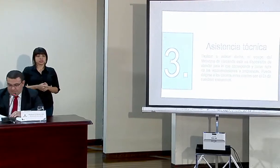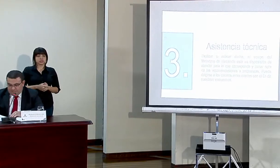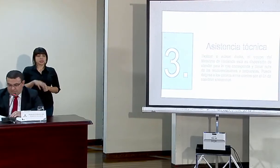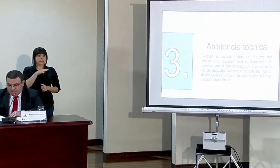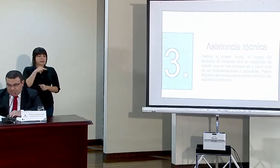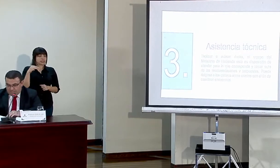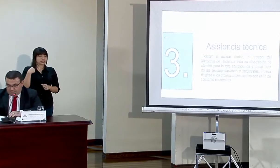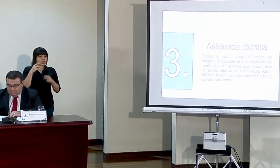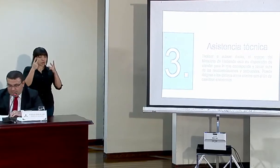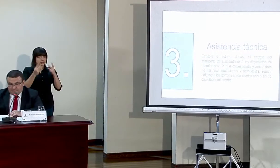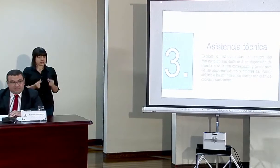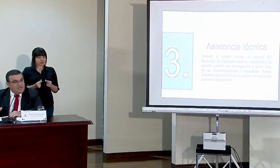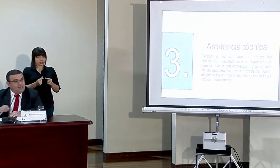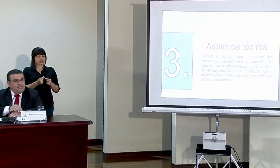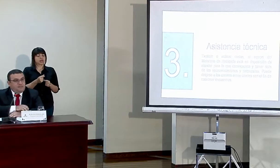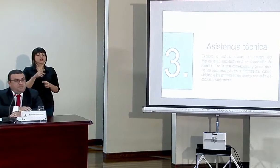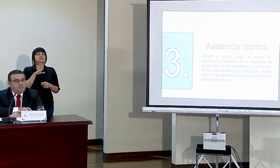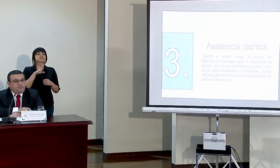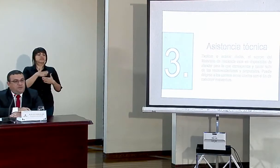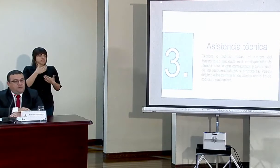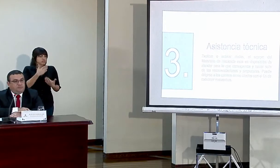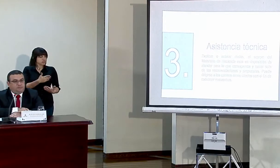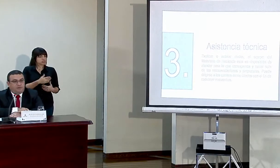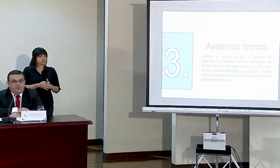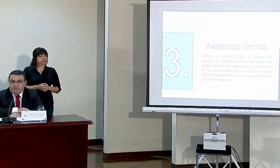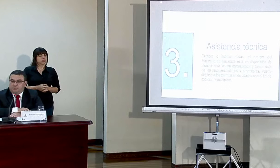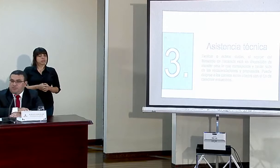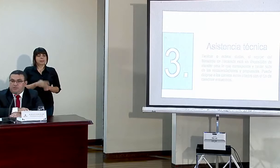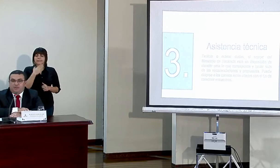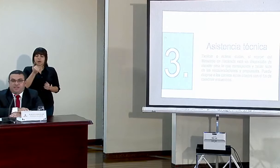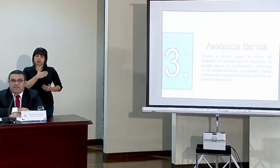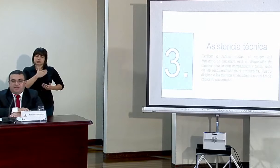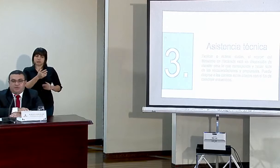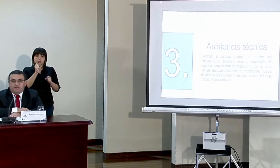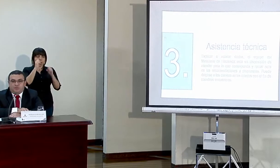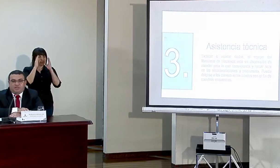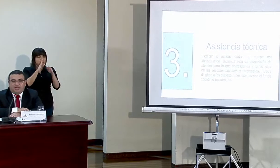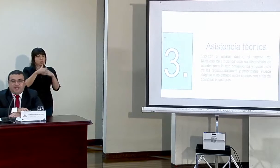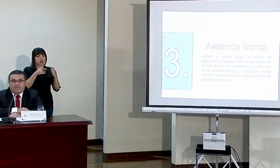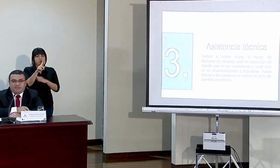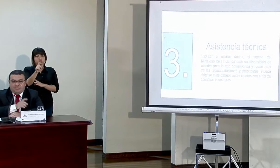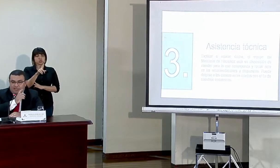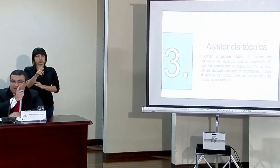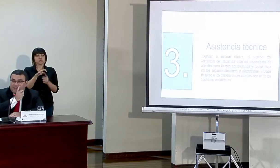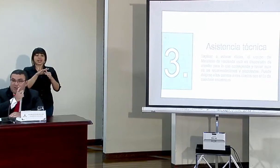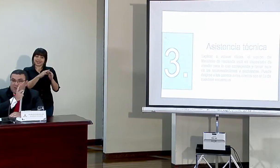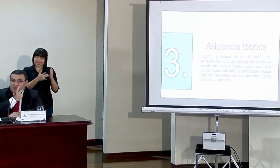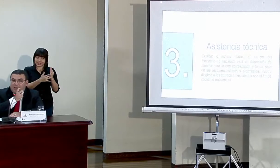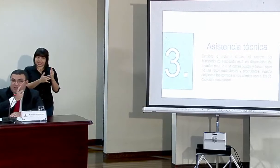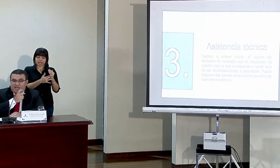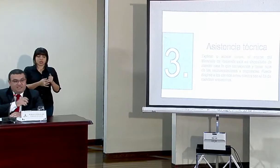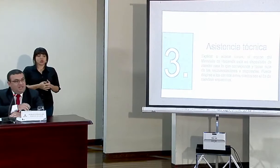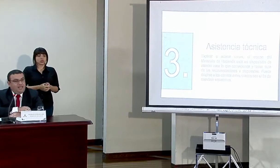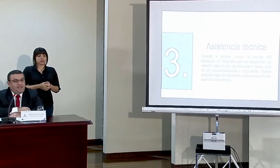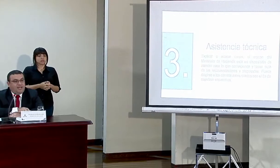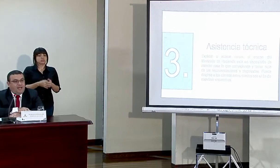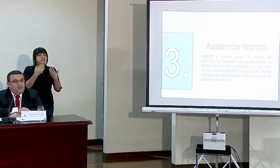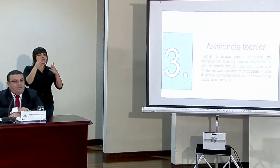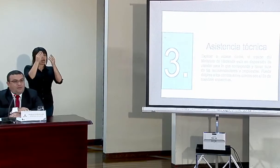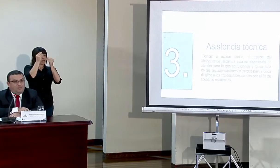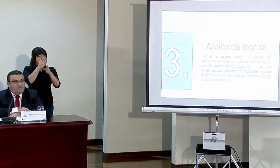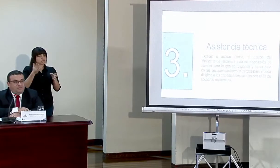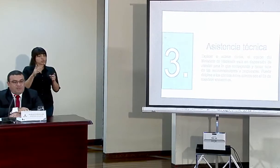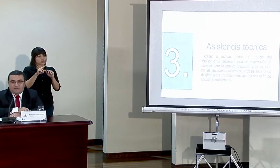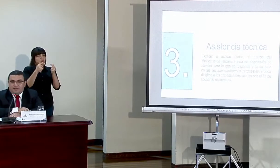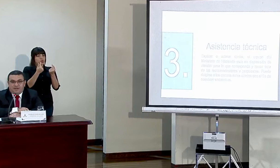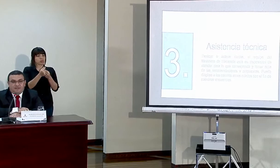el Ministerio de Hacienda está en la disposición, la mejor disposición de atender consultas de carácter técnico. Ya se le ha indicado